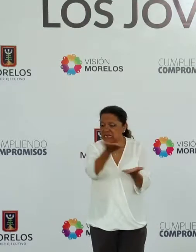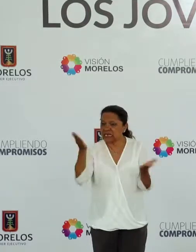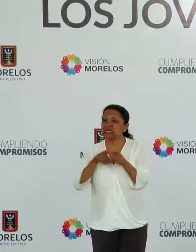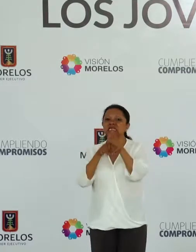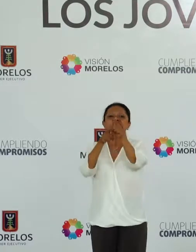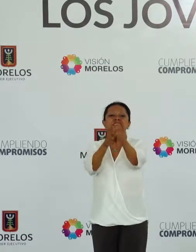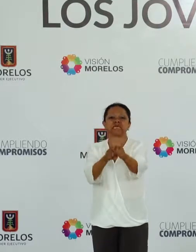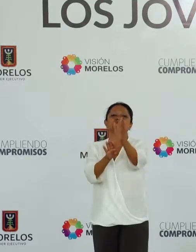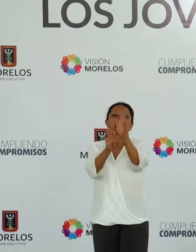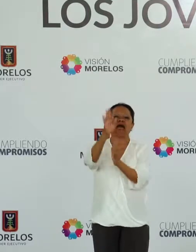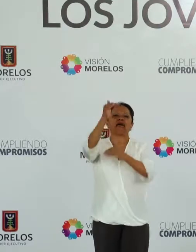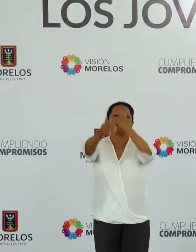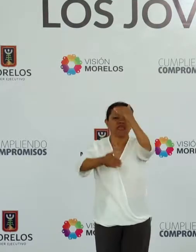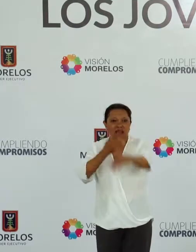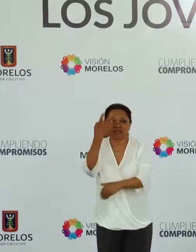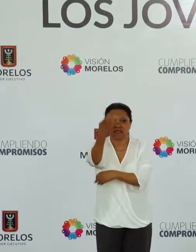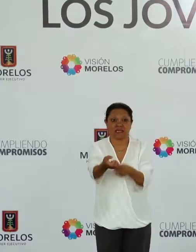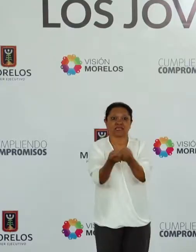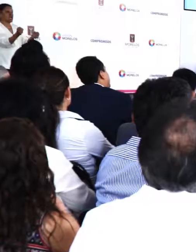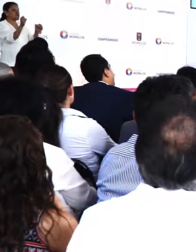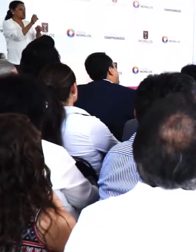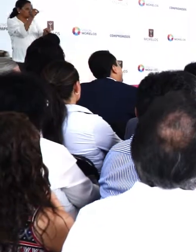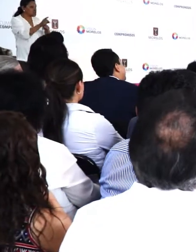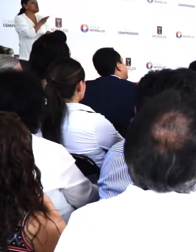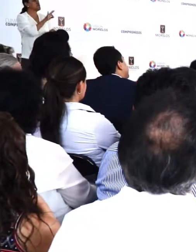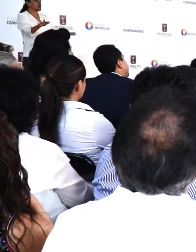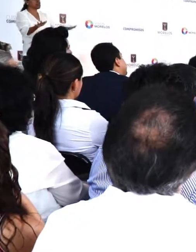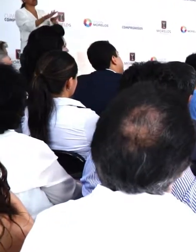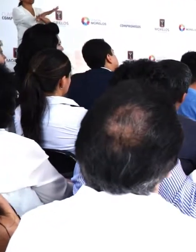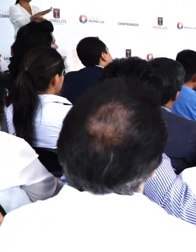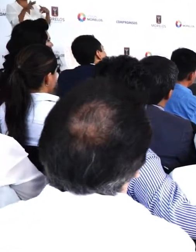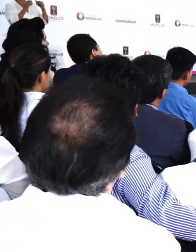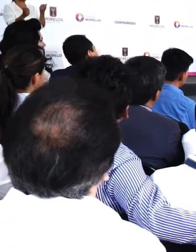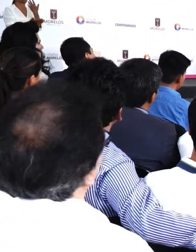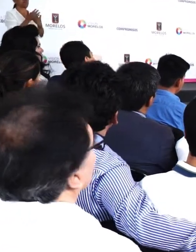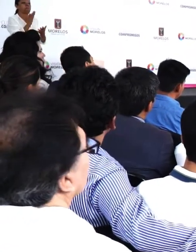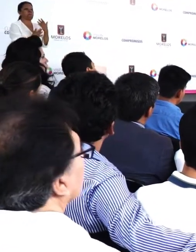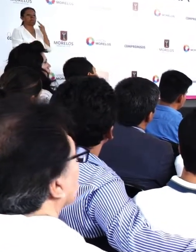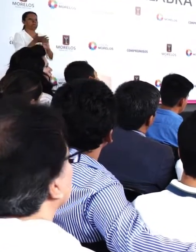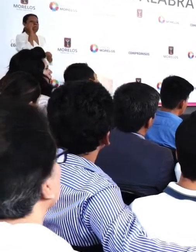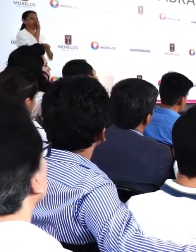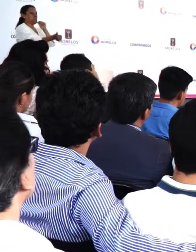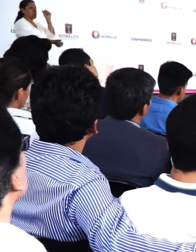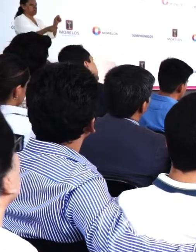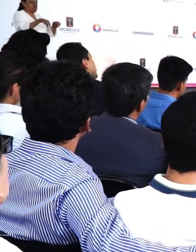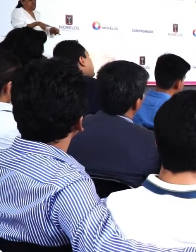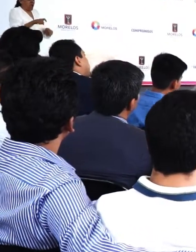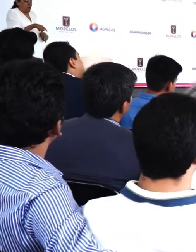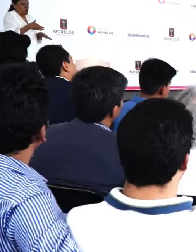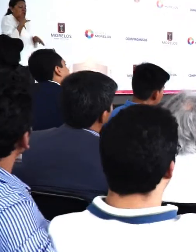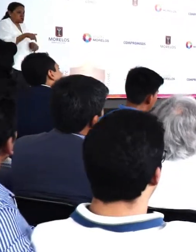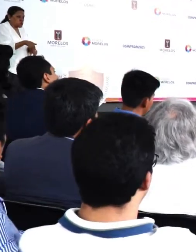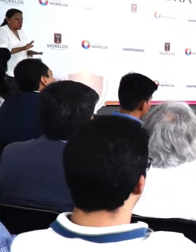Sigamos adelante. Esta sociedad cambia. Nadie se lava las manos en la misma agua. Todo